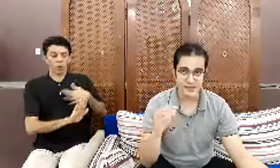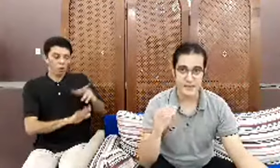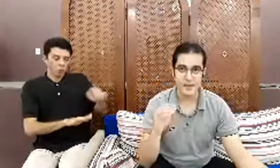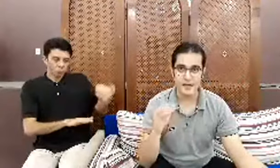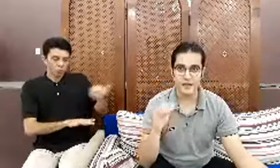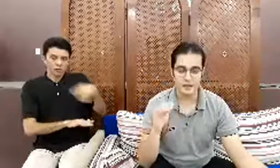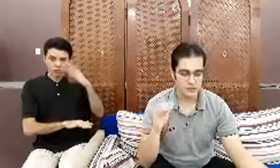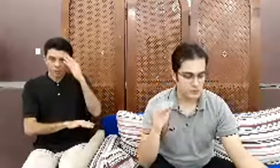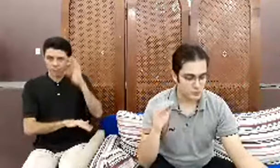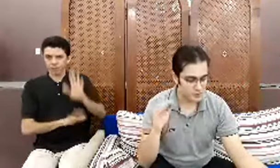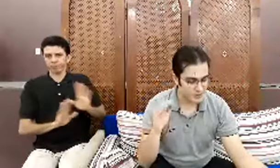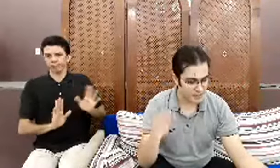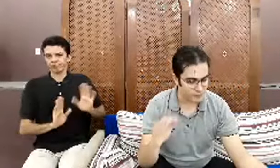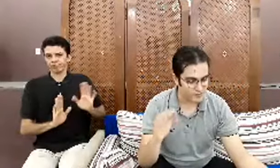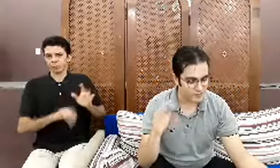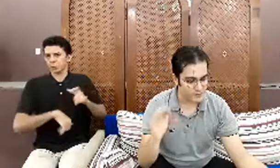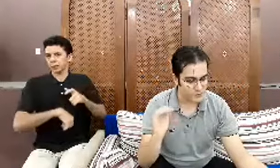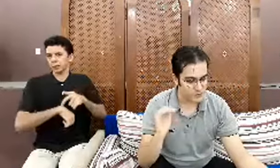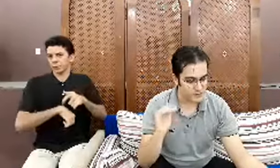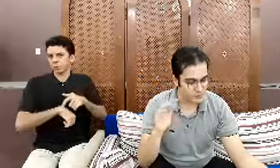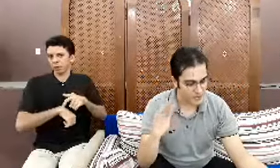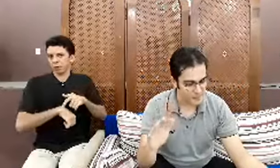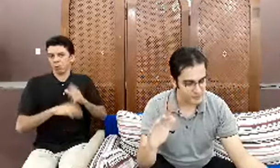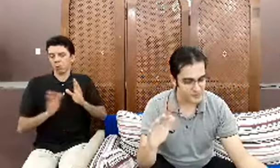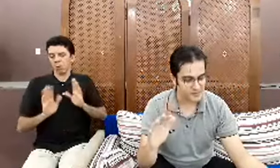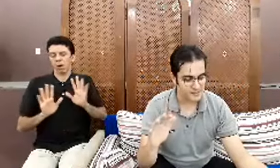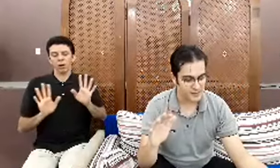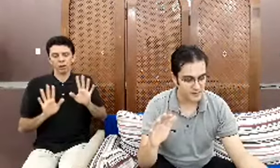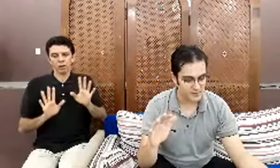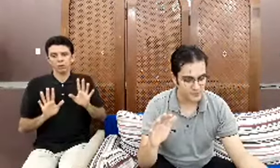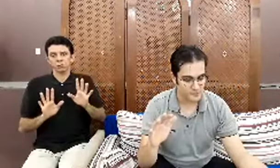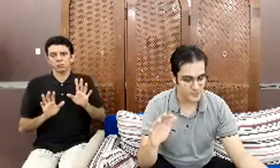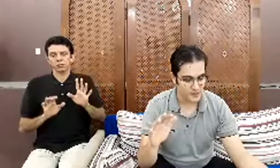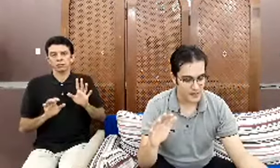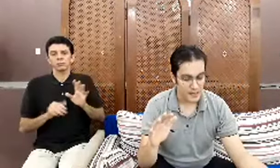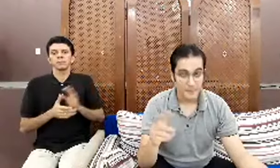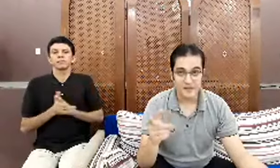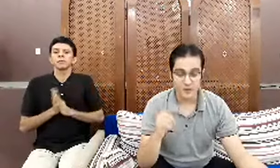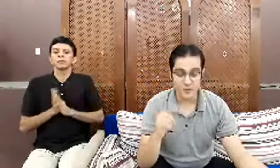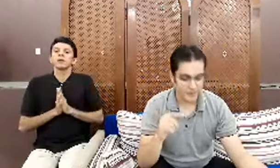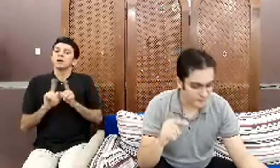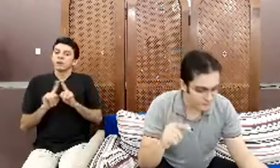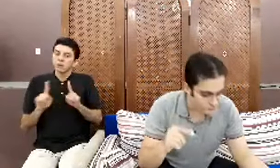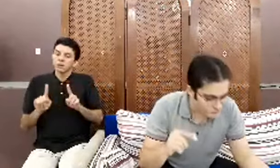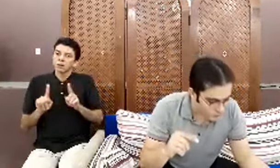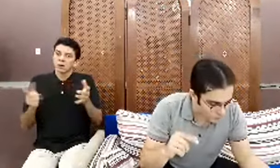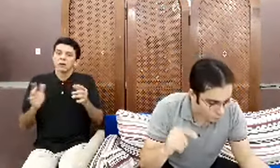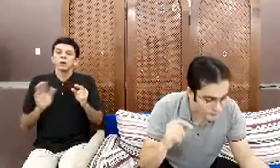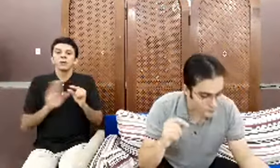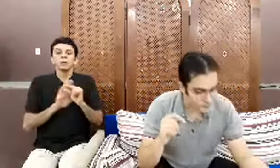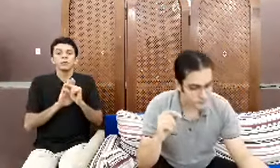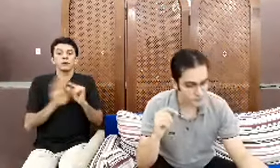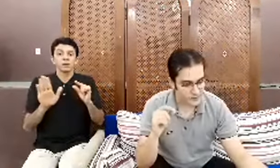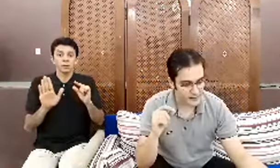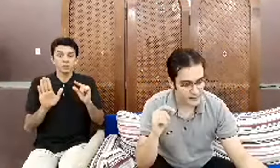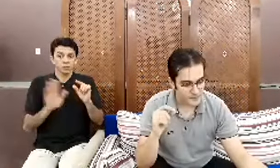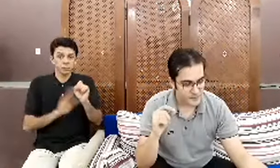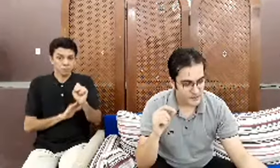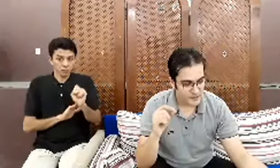vocês saber os tempos e estações, não cabe a vocês saber isso. Mas agora no verso 8,